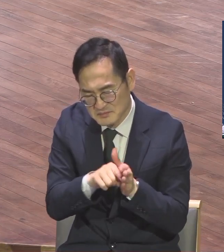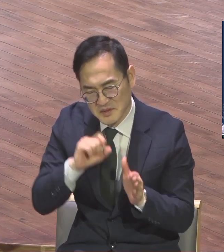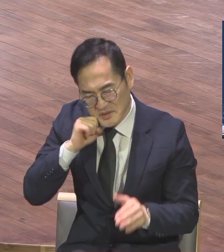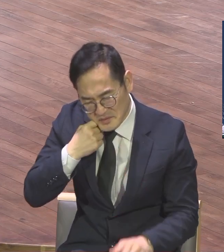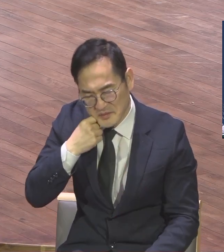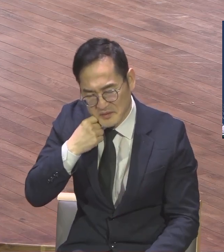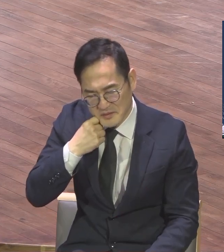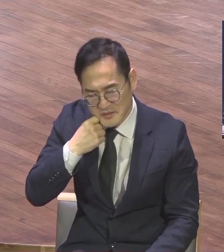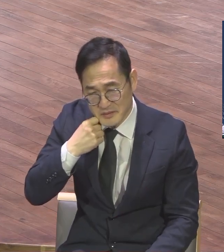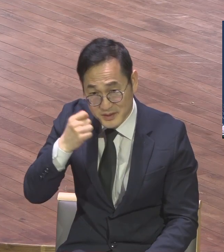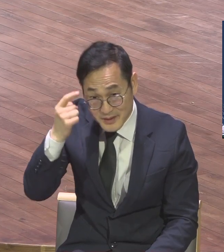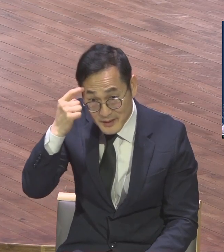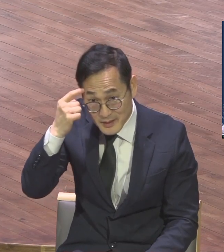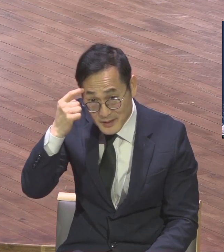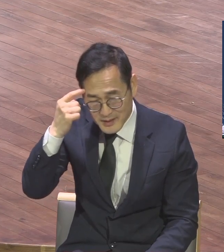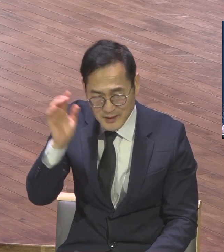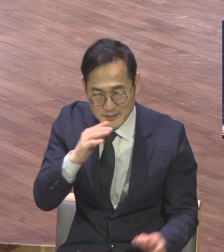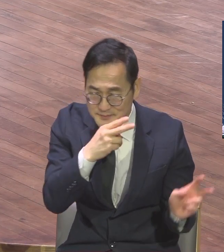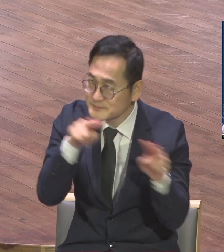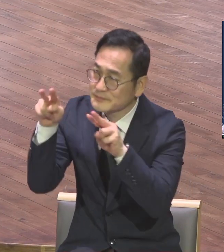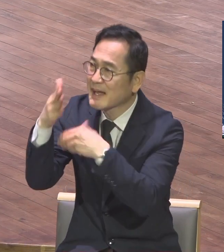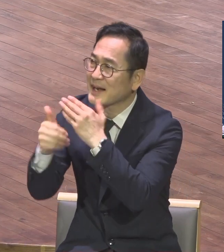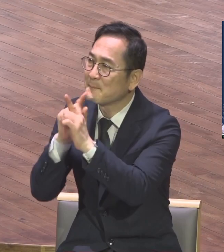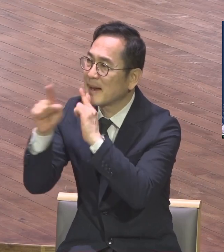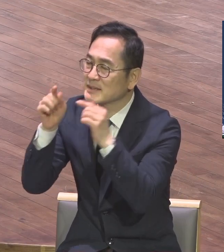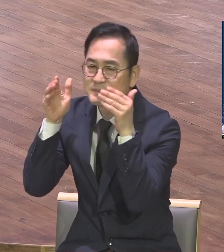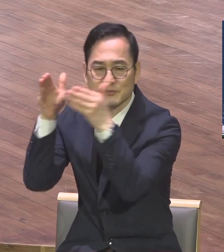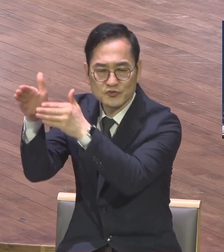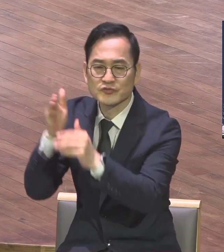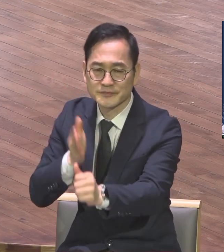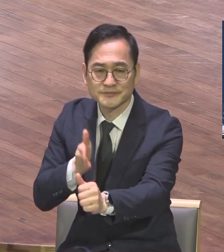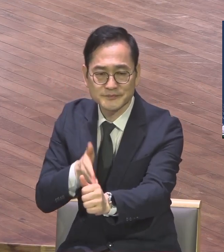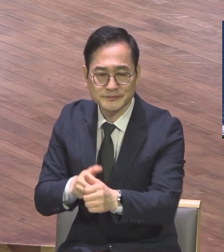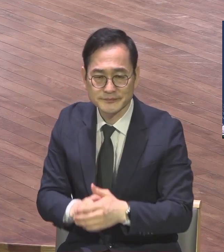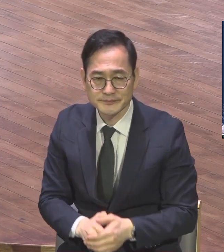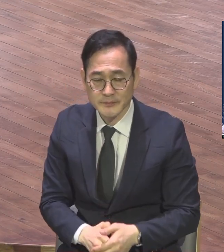주목하세요. 어떤 학생이, 중학생이